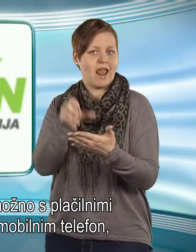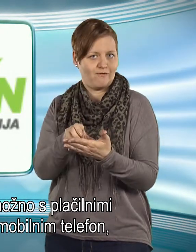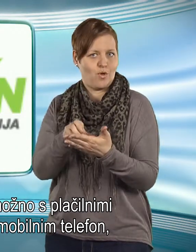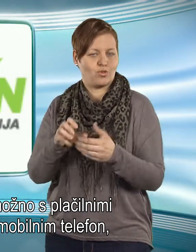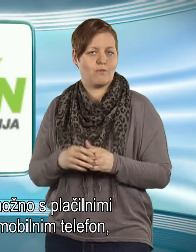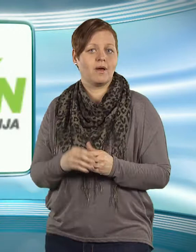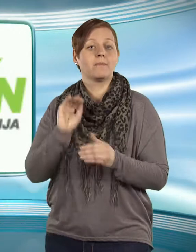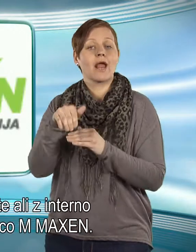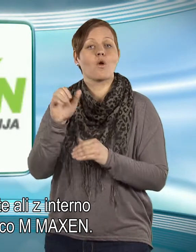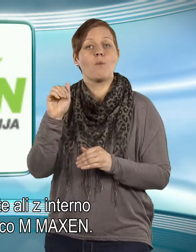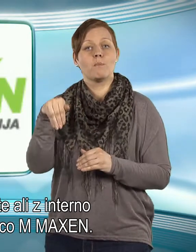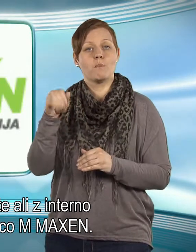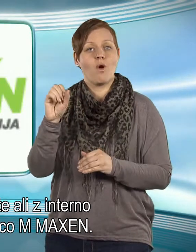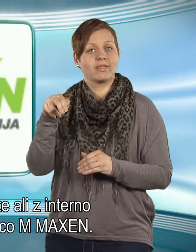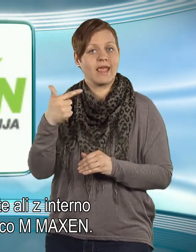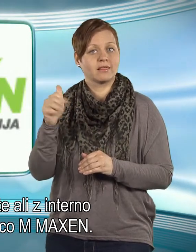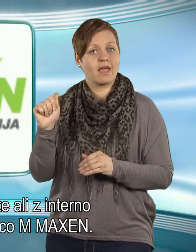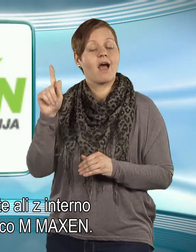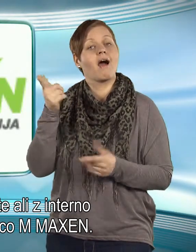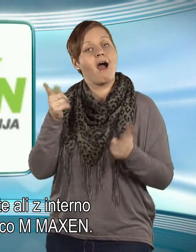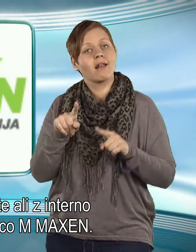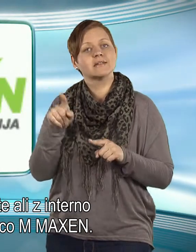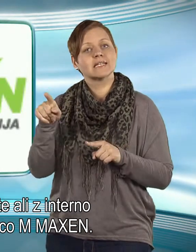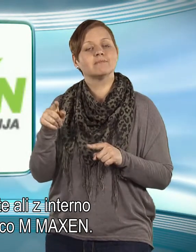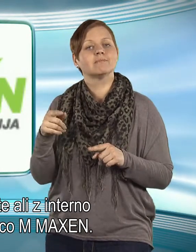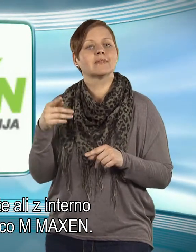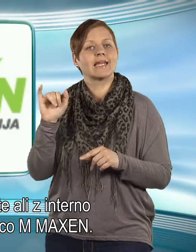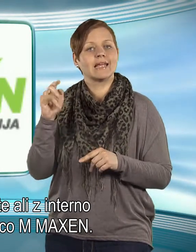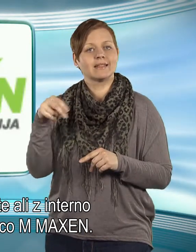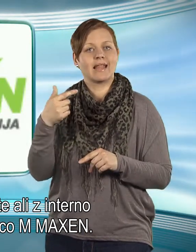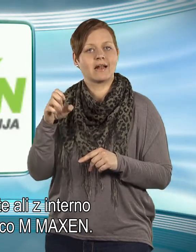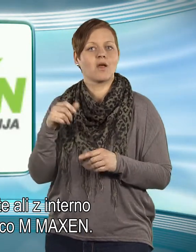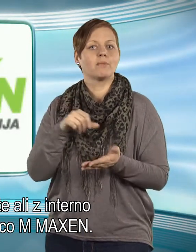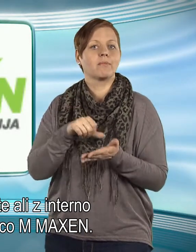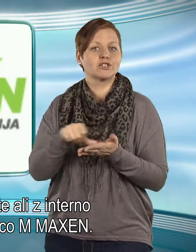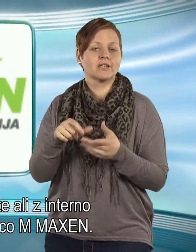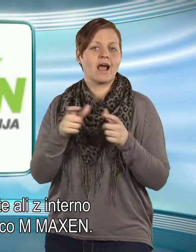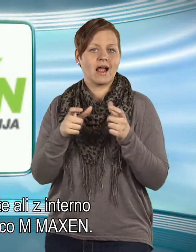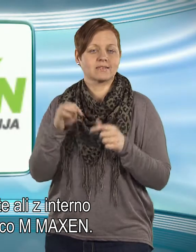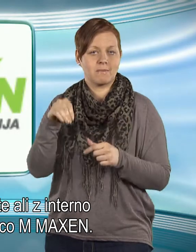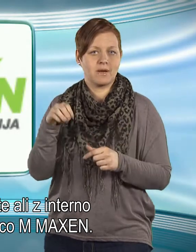telefonom, preko monete ali z interno plačilno kartico M-Maxen.